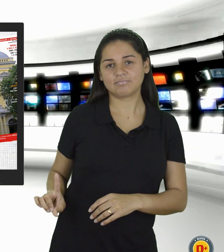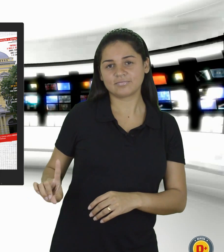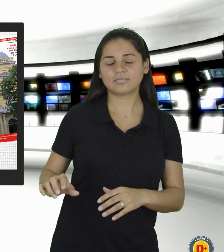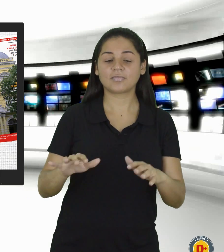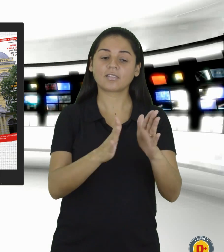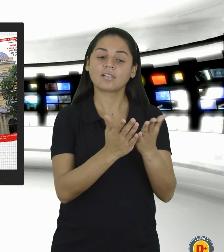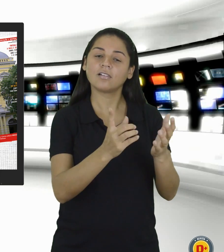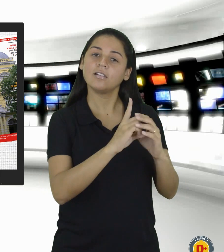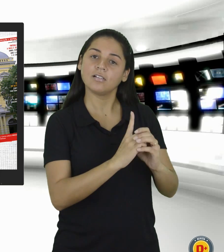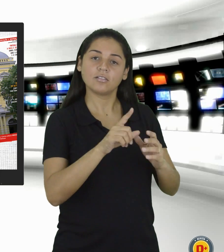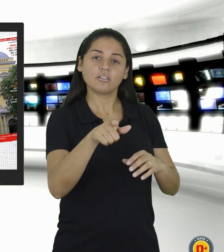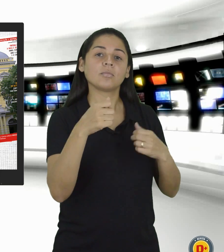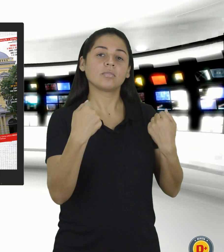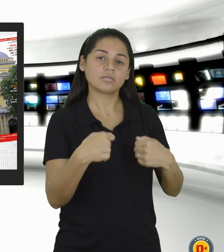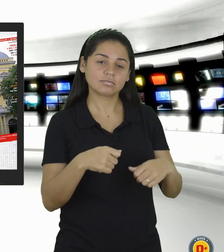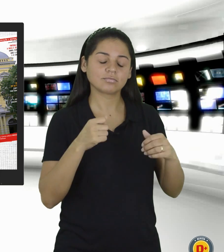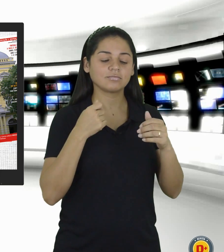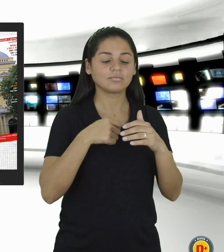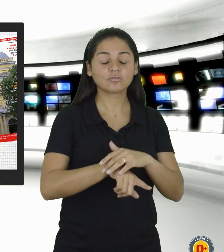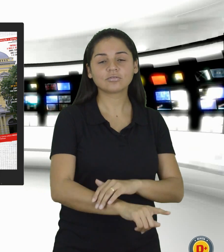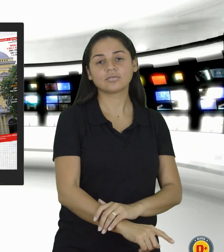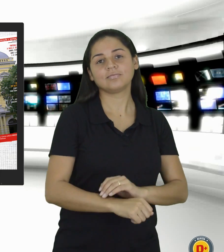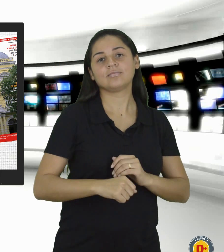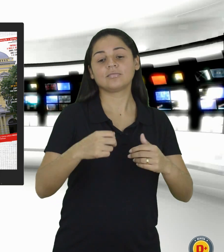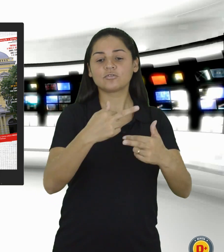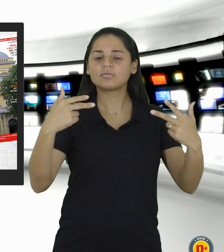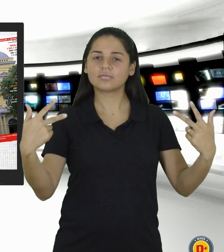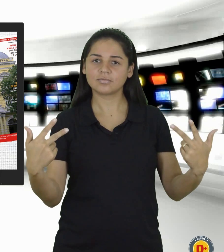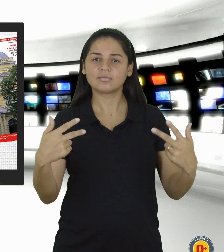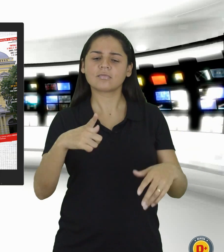pode se aprofundar em cada assunto e formar a sua própria opinião.